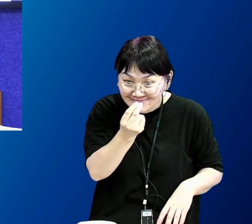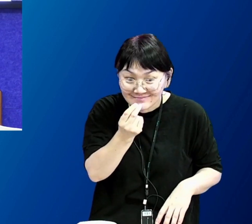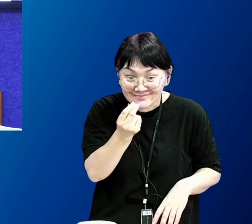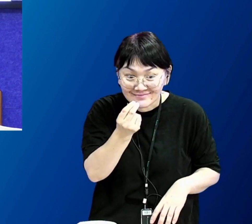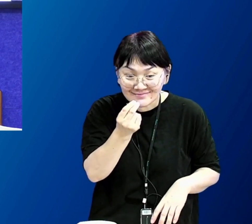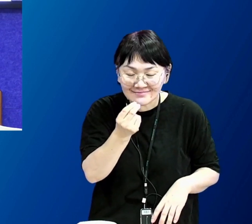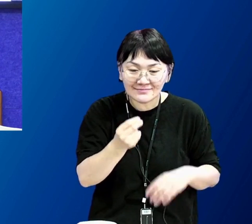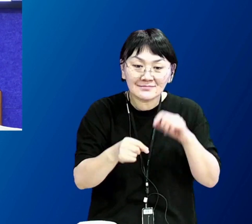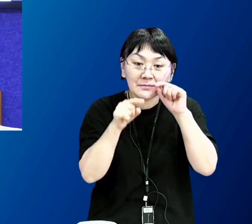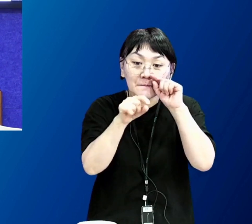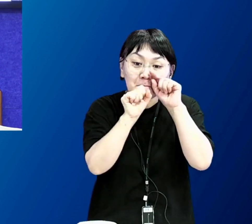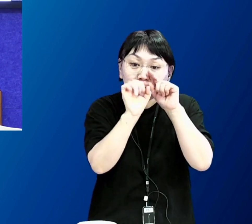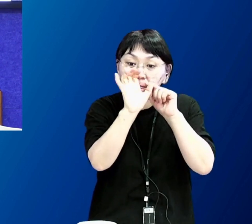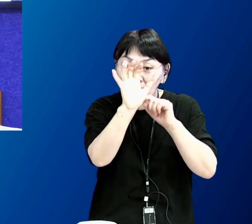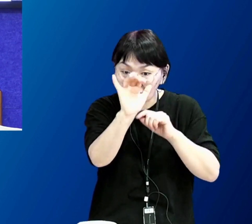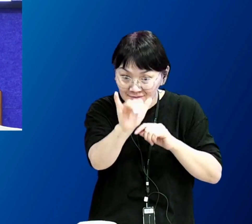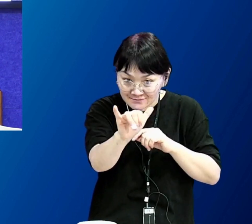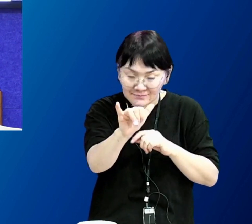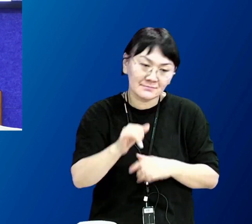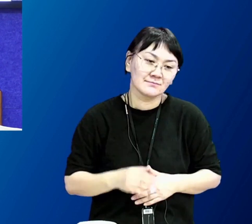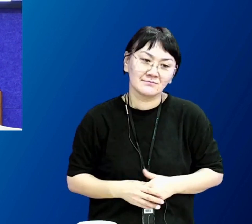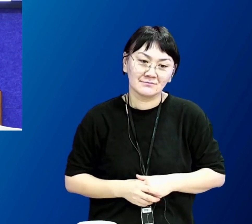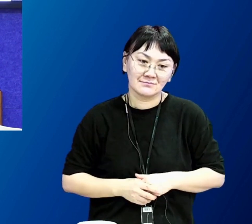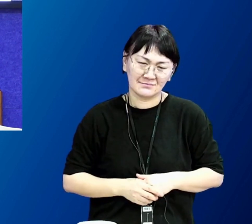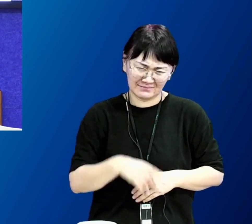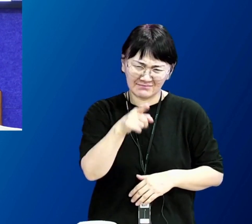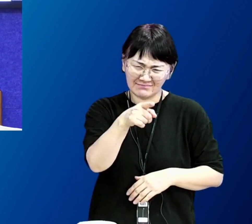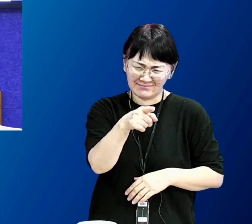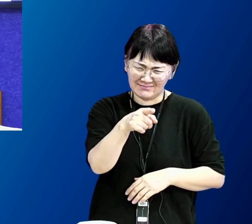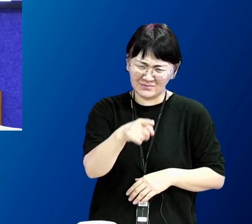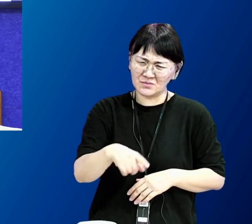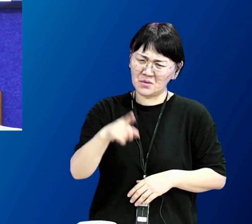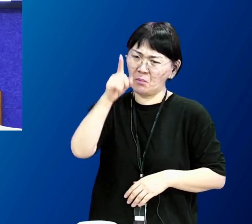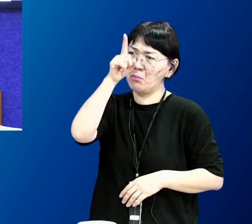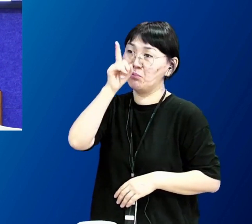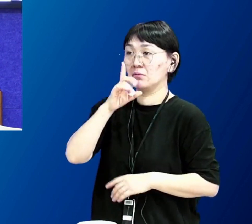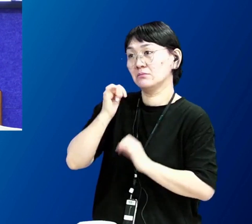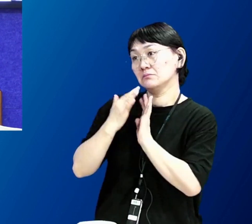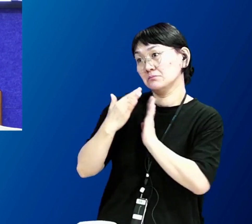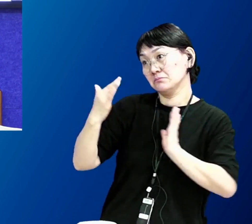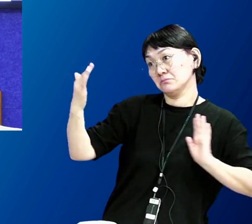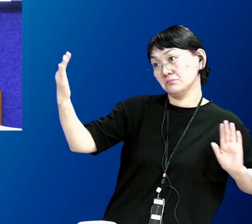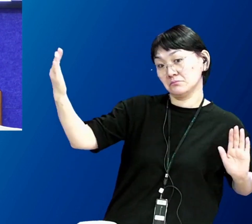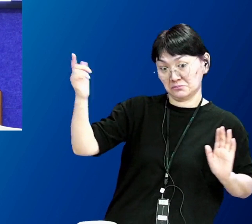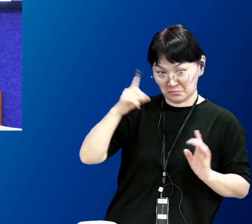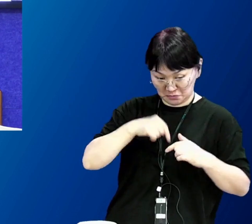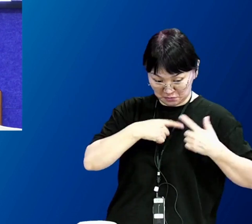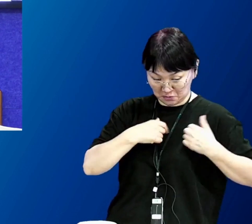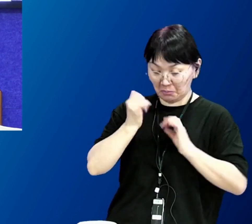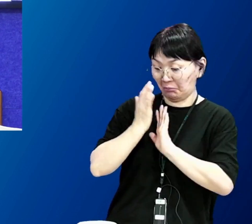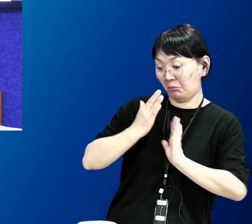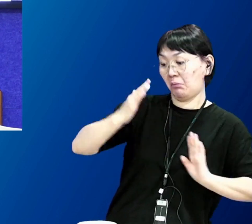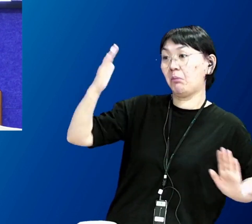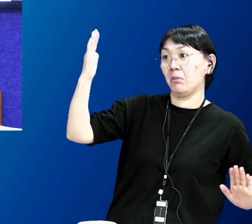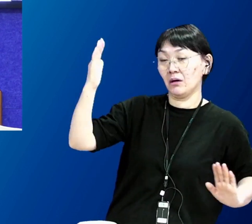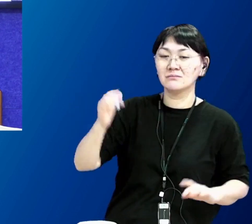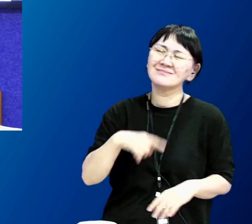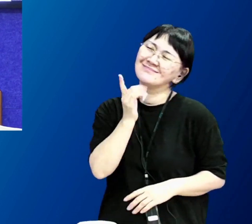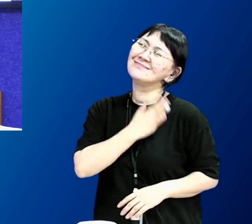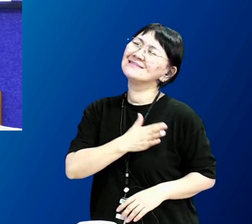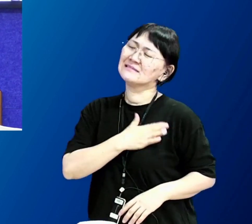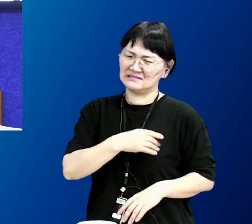үү? Тэгвэл асууя. Зүрх сэтгэлч нь надаас хөндий атлаа би чамд хайртай гэж чи яаж